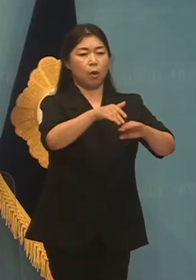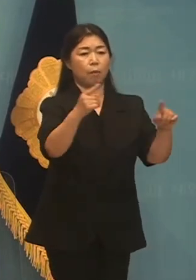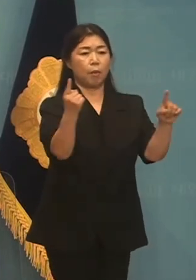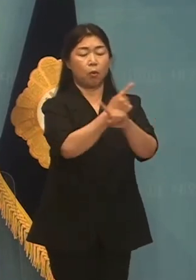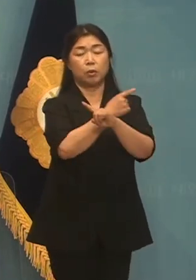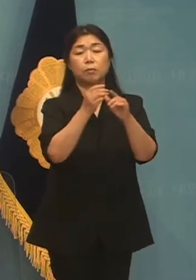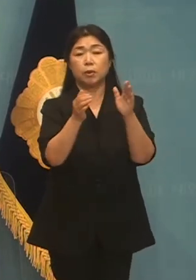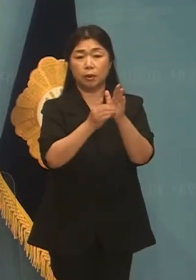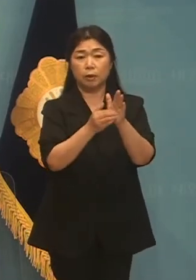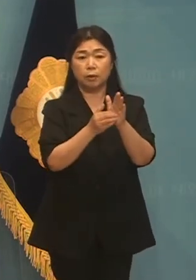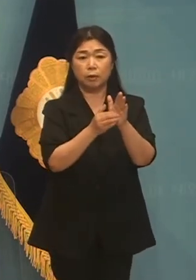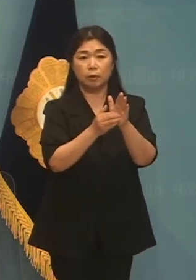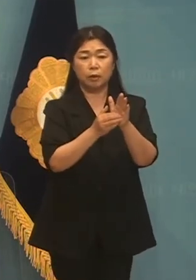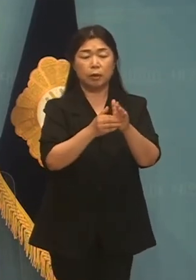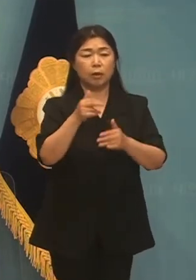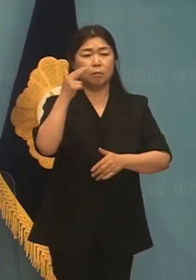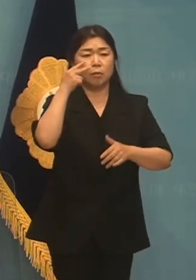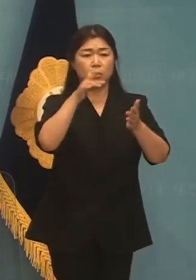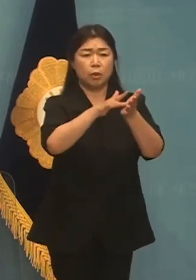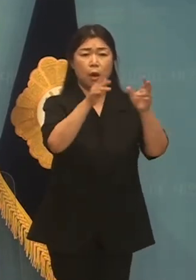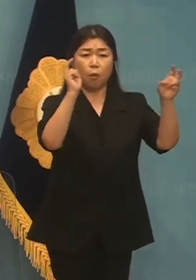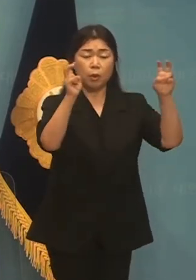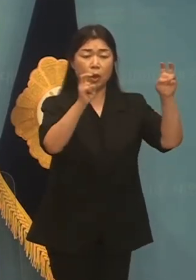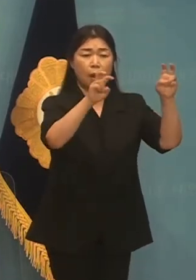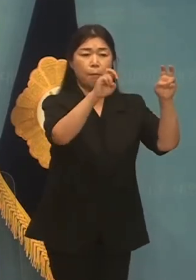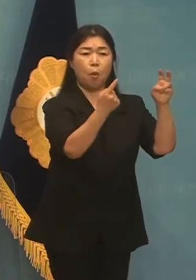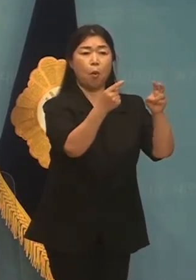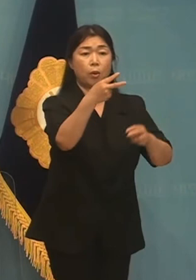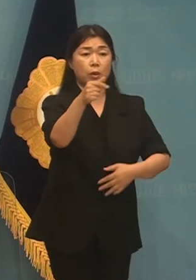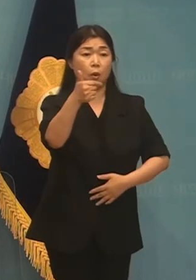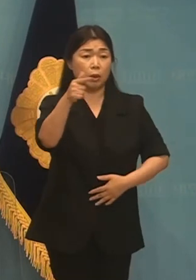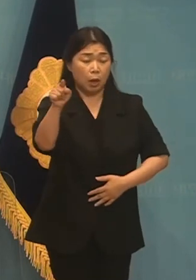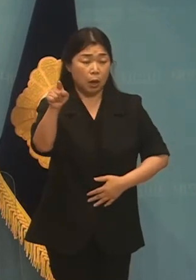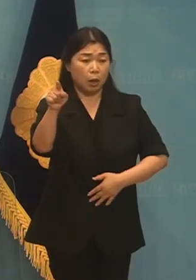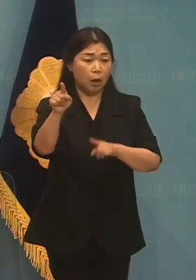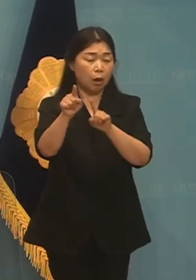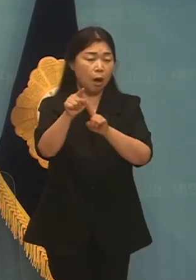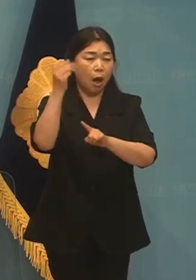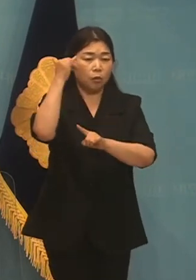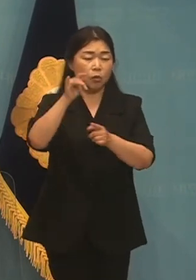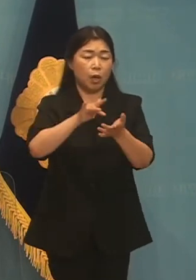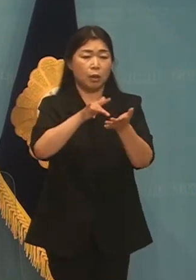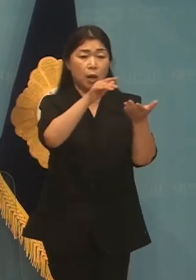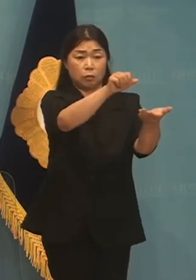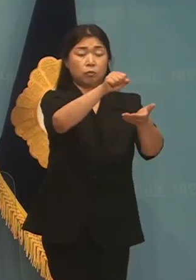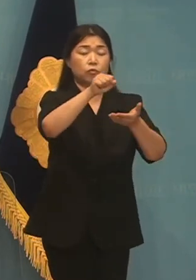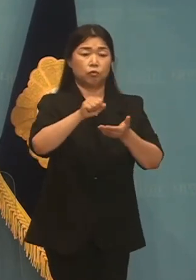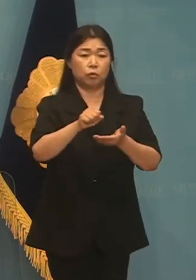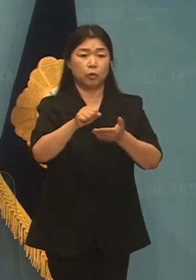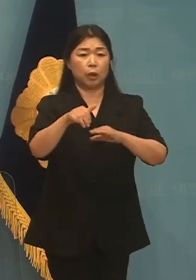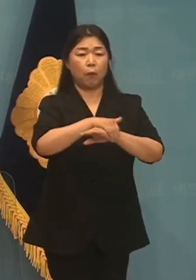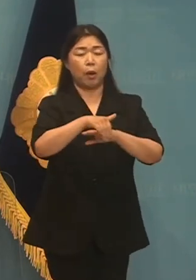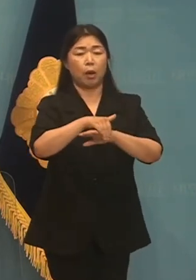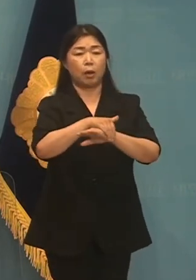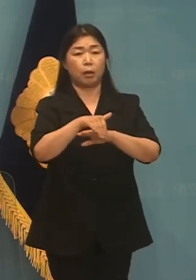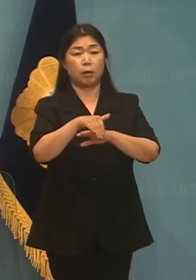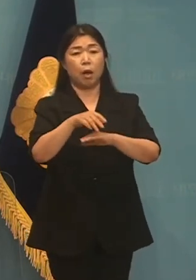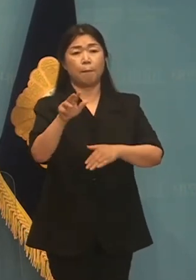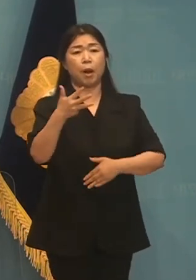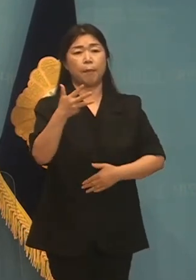변경했습니다. 미국 제약회사 모더나가 우리나라에 이달 공급 예정